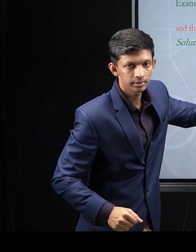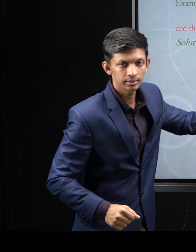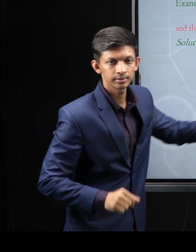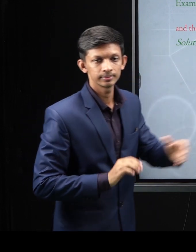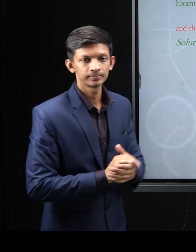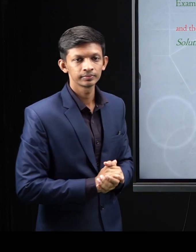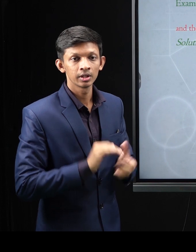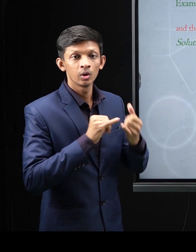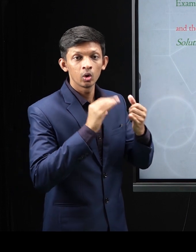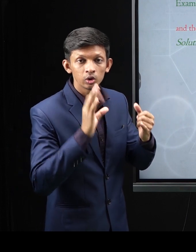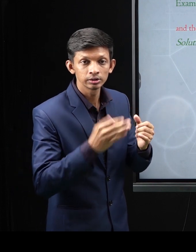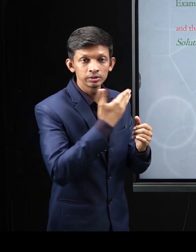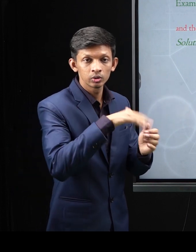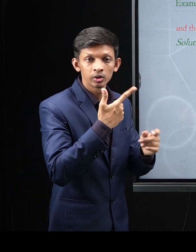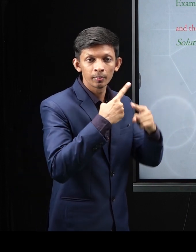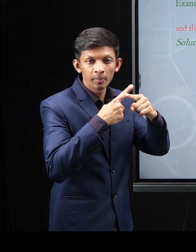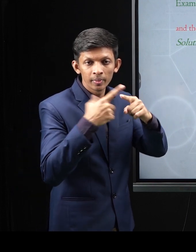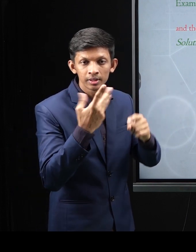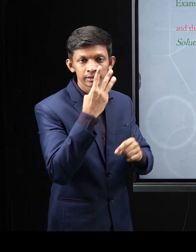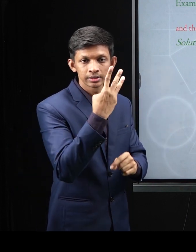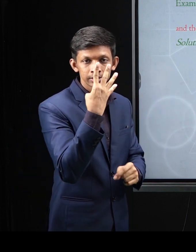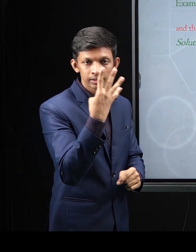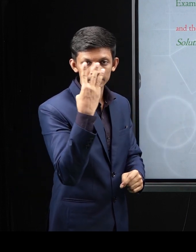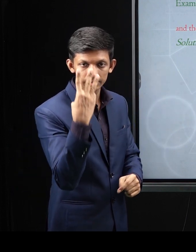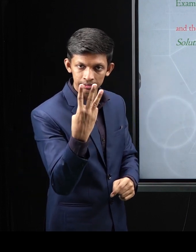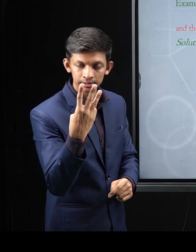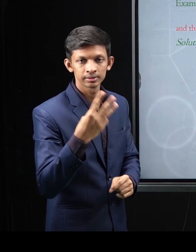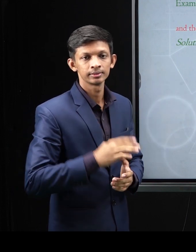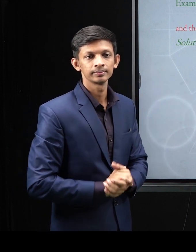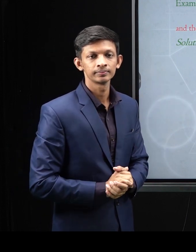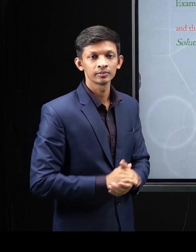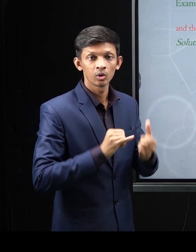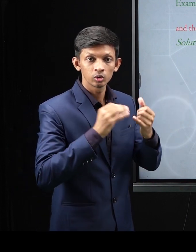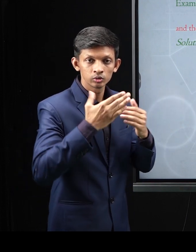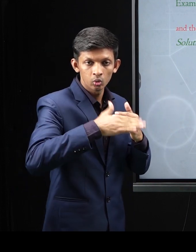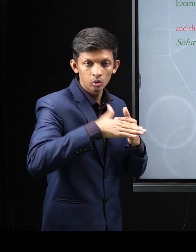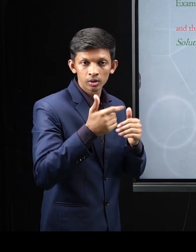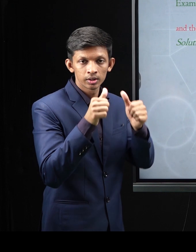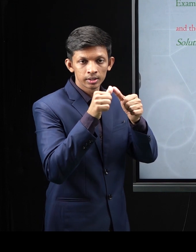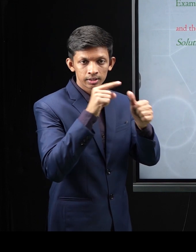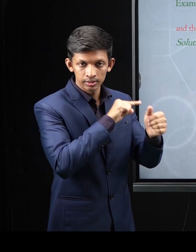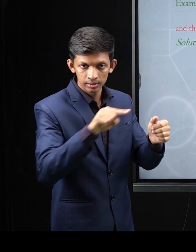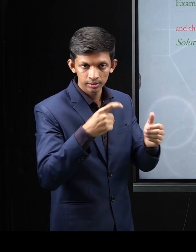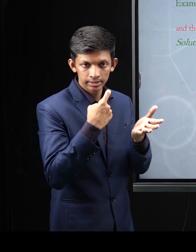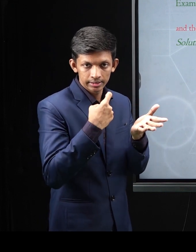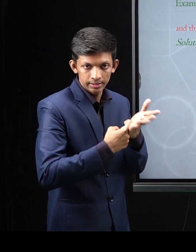ఏఆర్గా తీసుకోవచ్చు. నిబంధనల ఉత్పత్తి ఈజ్ ఈక్వల్ టు 343. ఏ/ఆర్ ఇంటూ ఏ